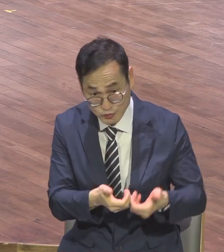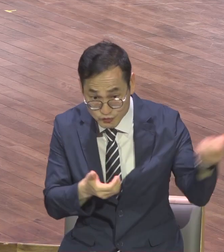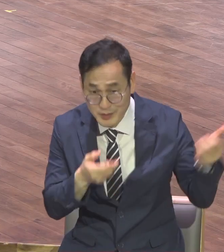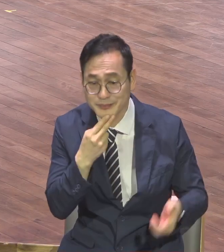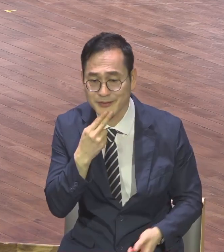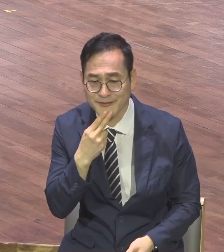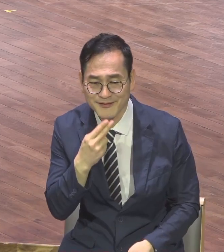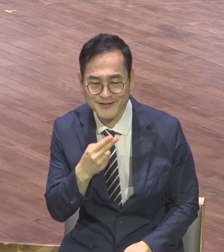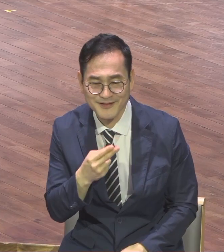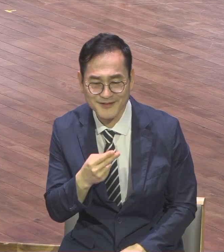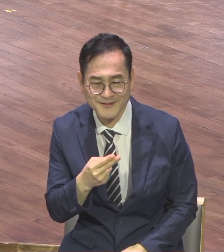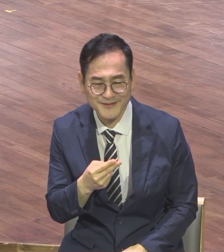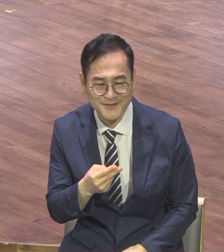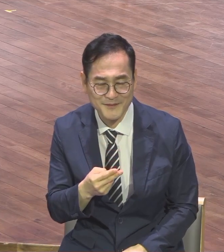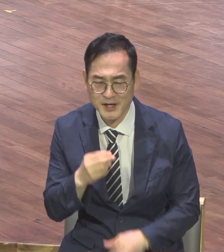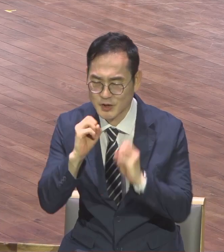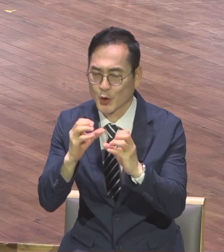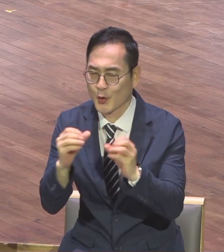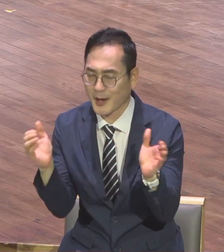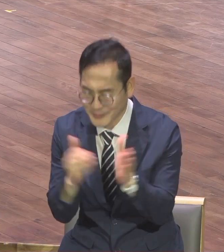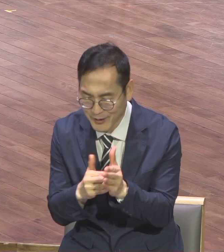그것도 선교지에서.